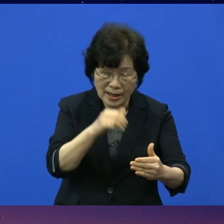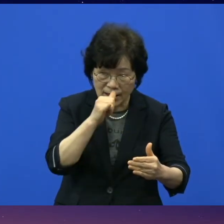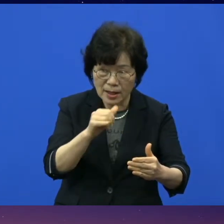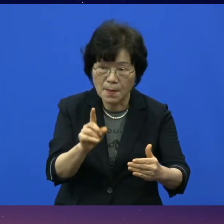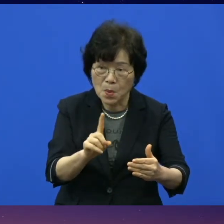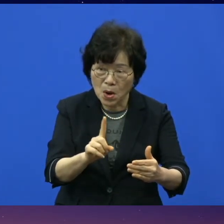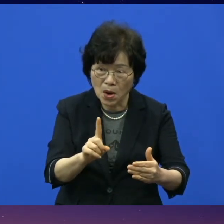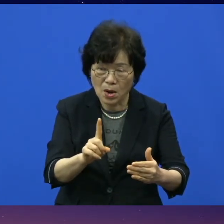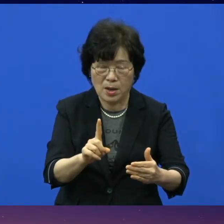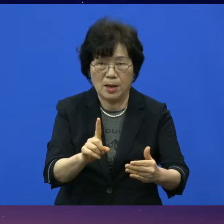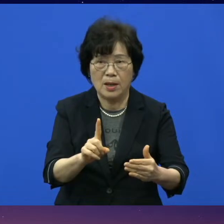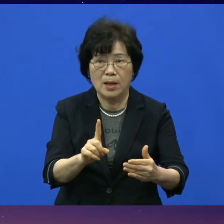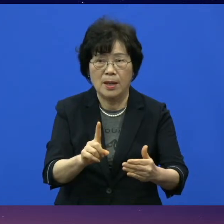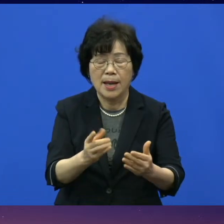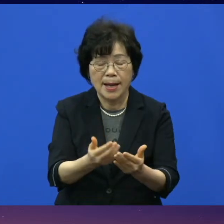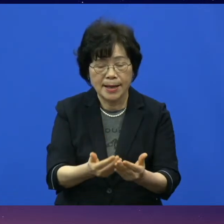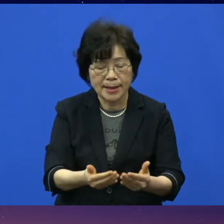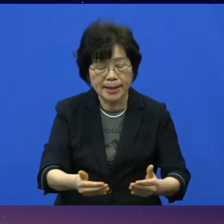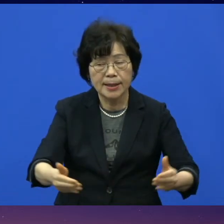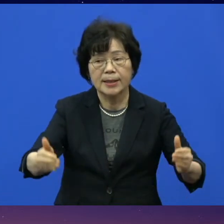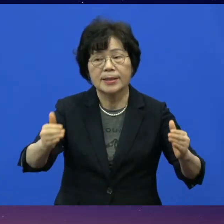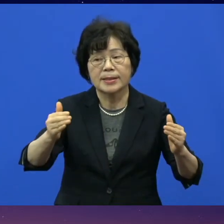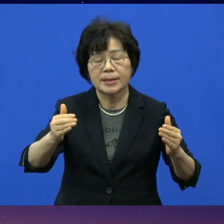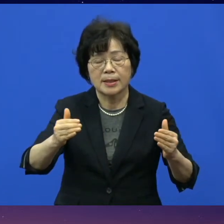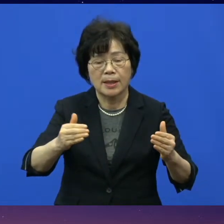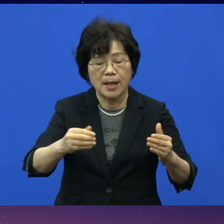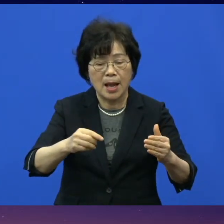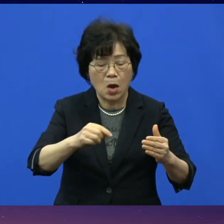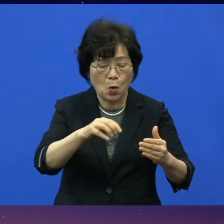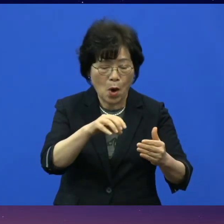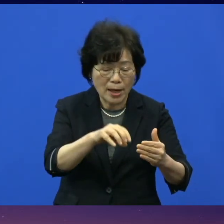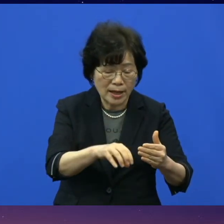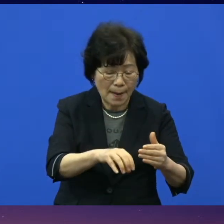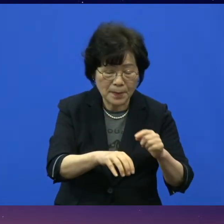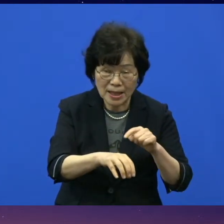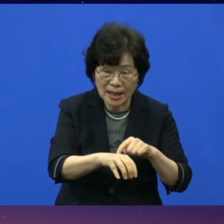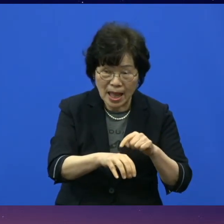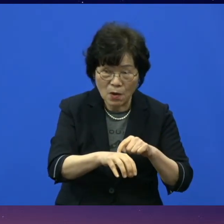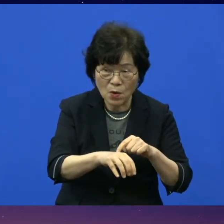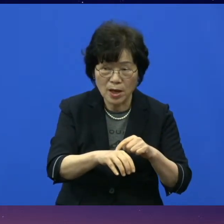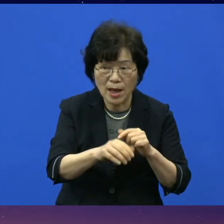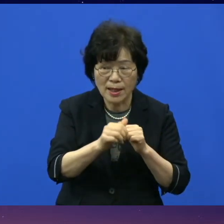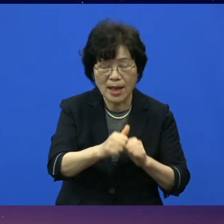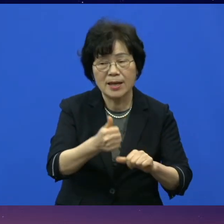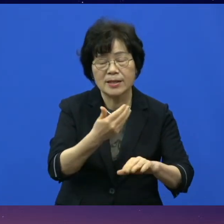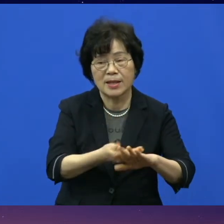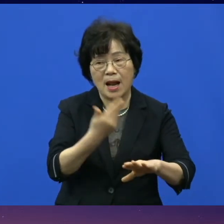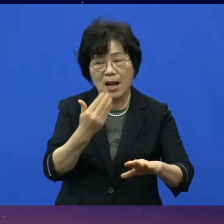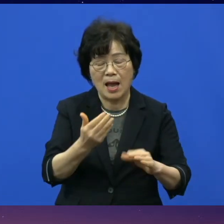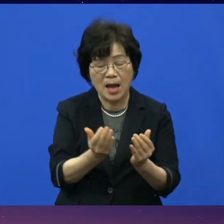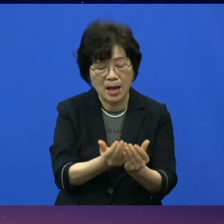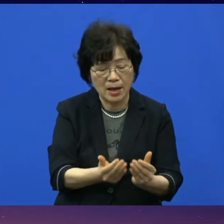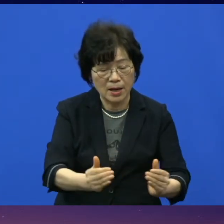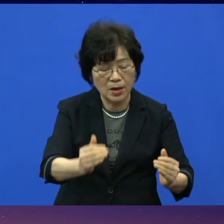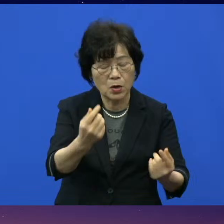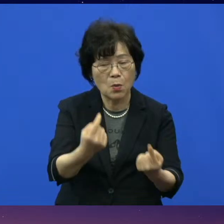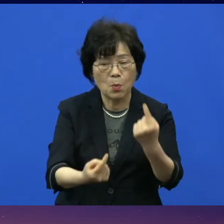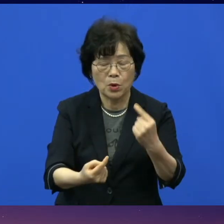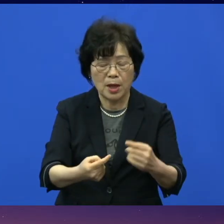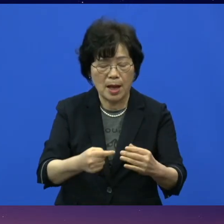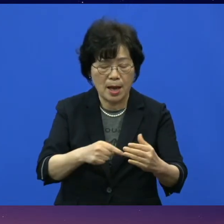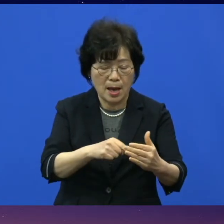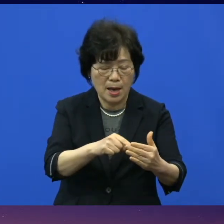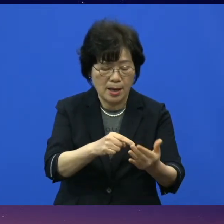여러분 이 그릇의 용도는 내용물에 따라서 달라집니다. 그릇에 초점을 맞추기보다 뭘 담고 있느냐 이게